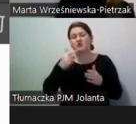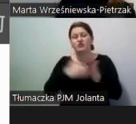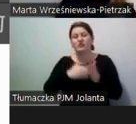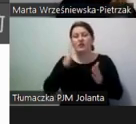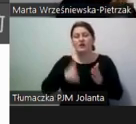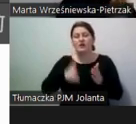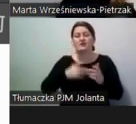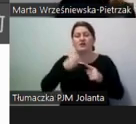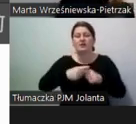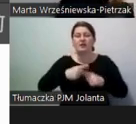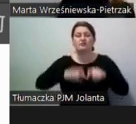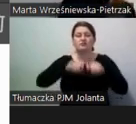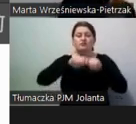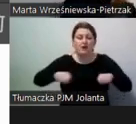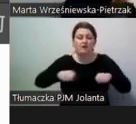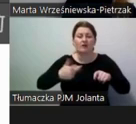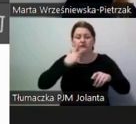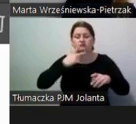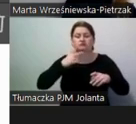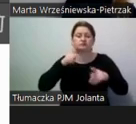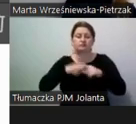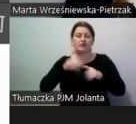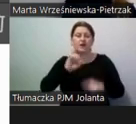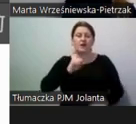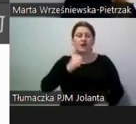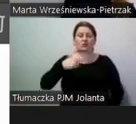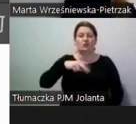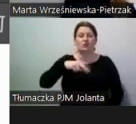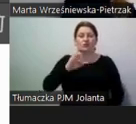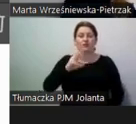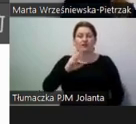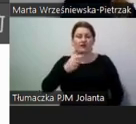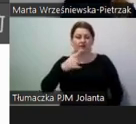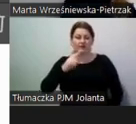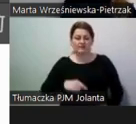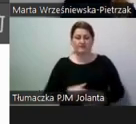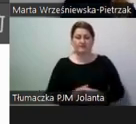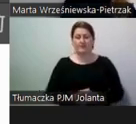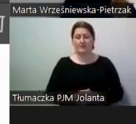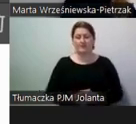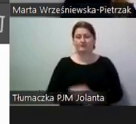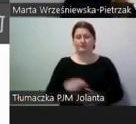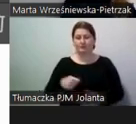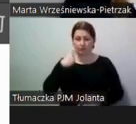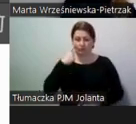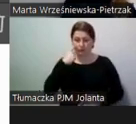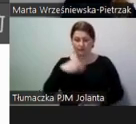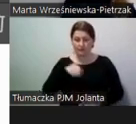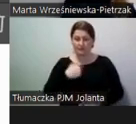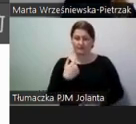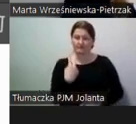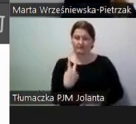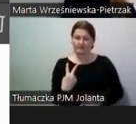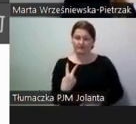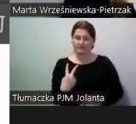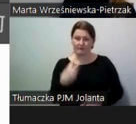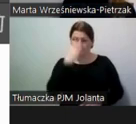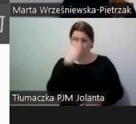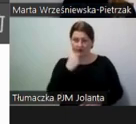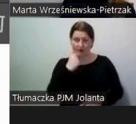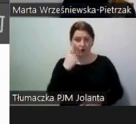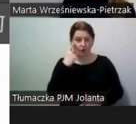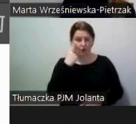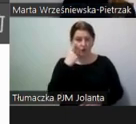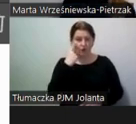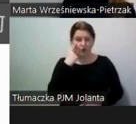test przerwać. Zwróćcie Państwo uwagę również na to, że mamy tutaj takie dwie ikonki, oko